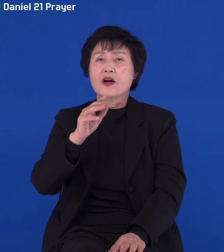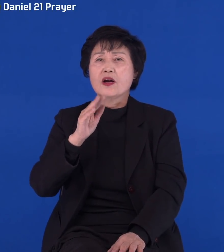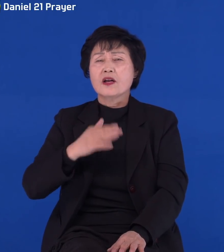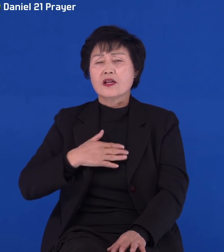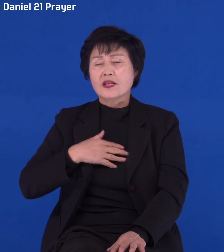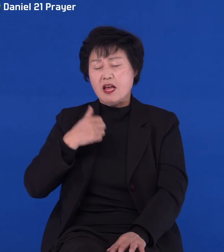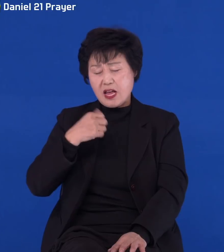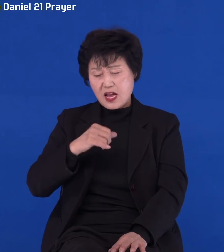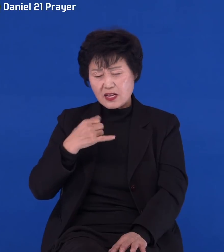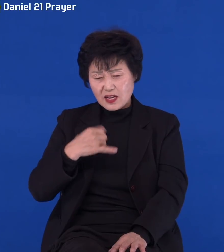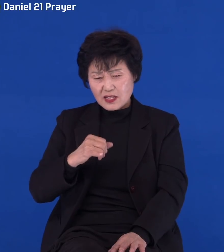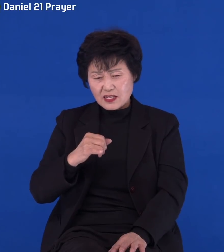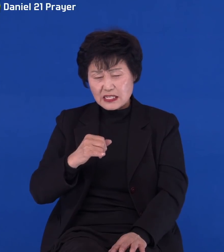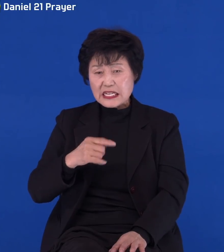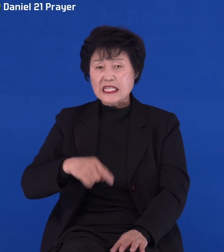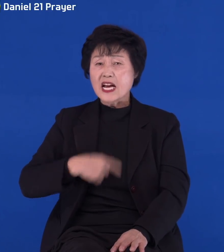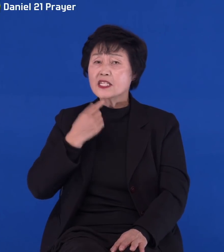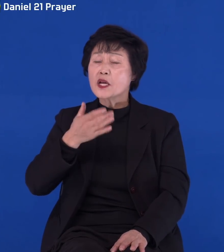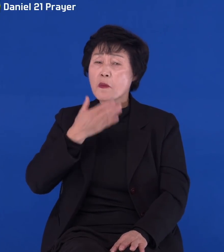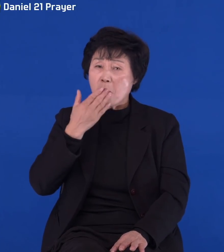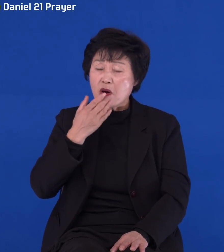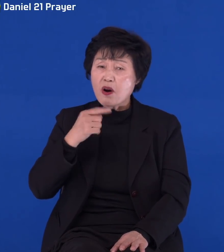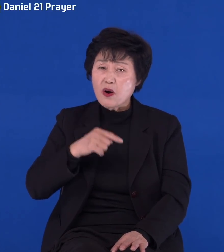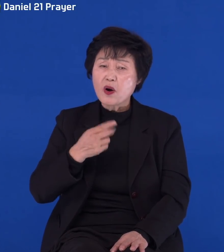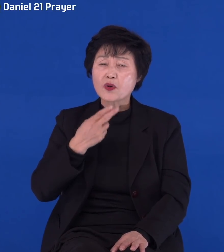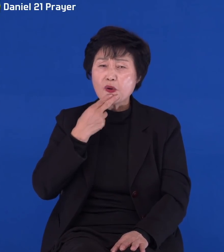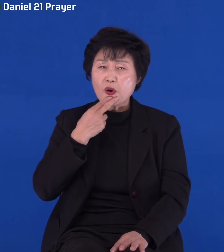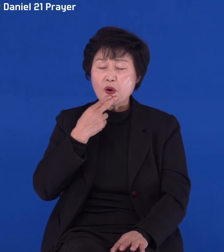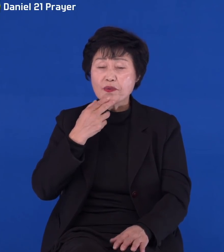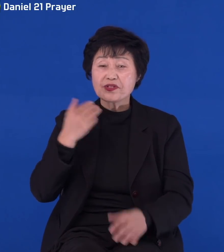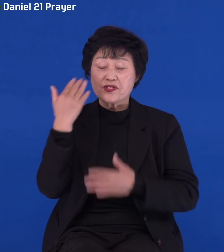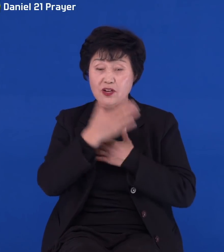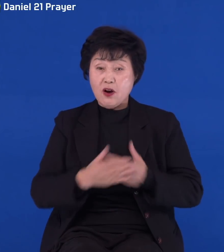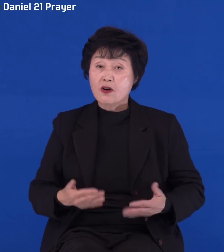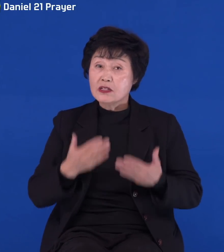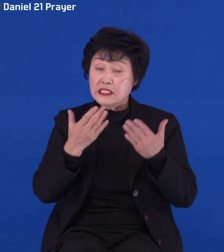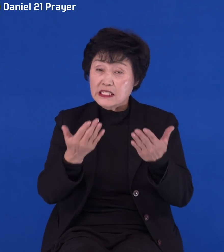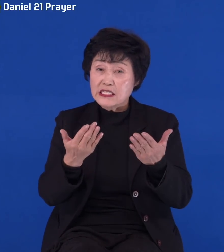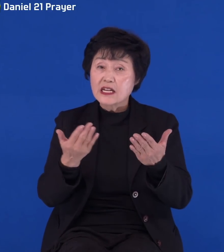이렇게 자기가 먹을 것도 없이 헌신하는데 내가 왜 어찌 너를 챙기지 않겠냐고.